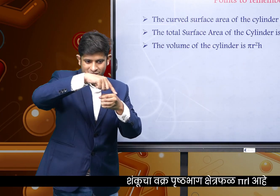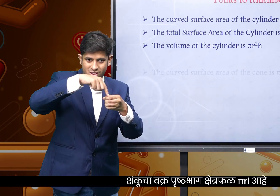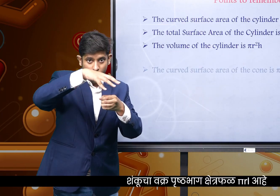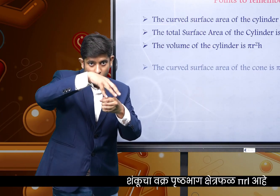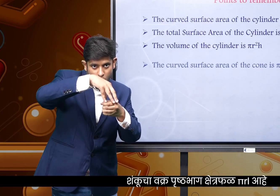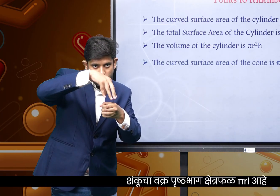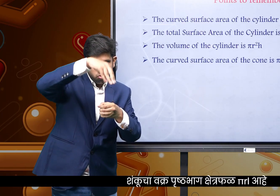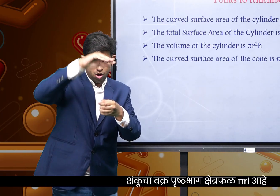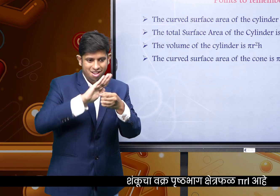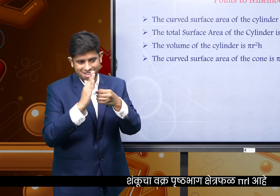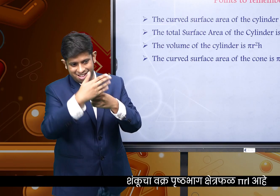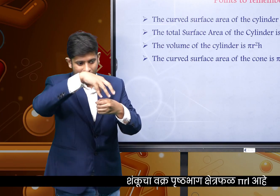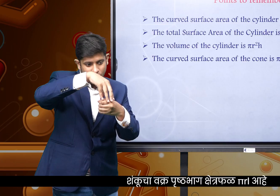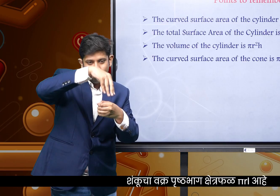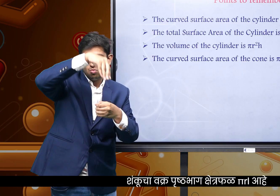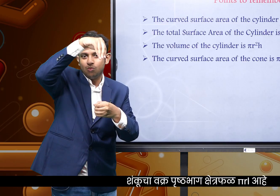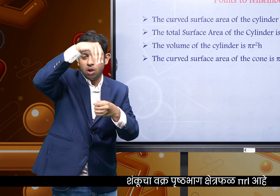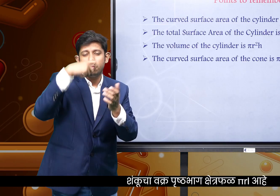शंकूचा वक्र पृष्ठभाग क्षेत्रफळ πrl आहे.